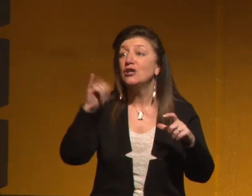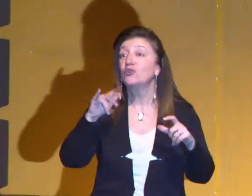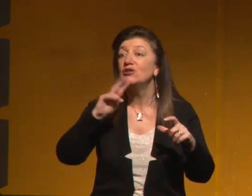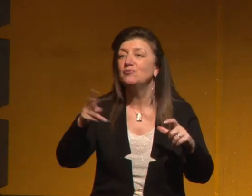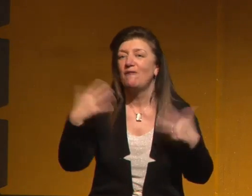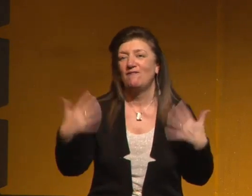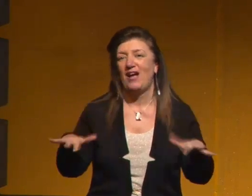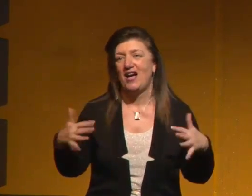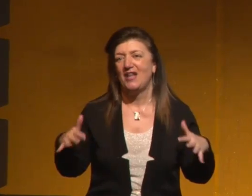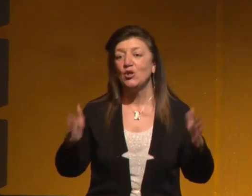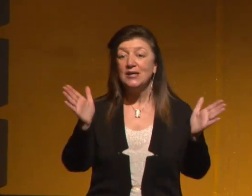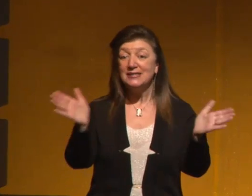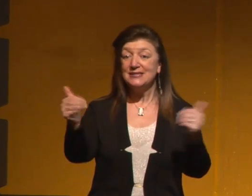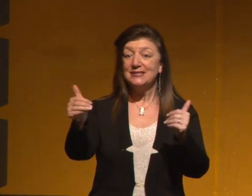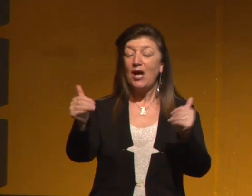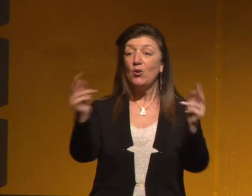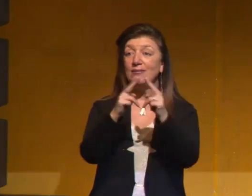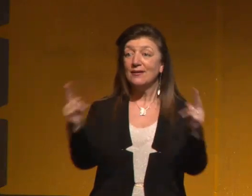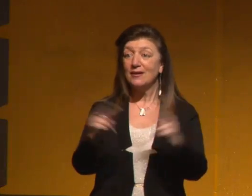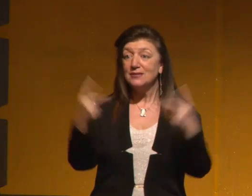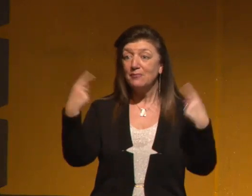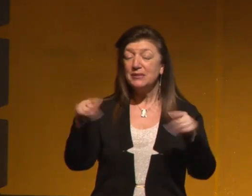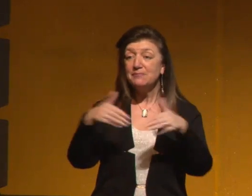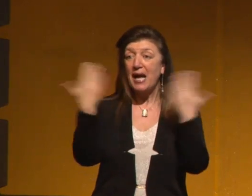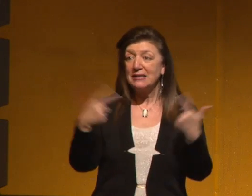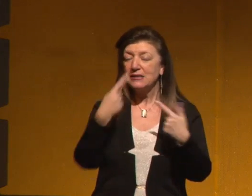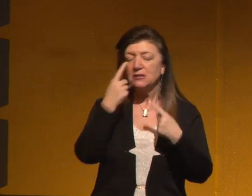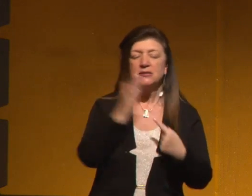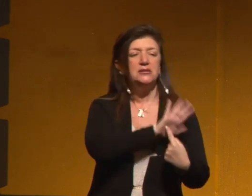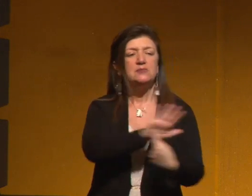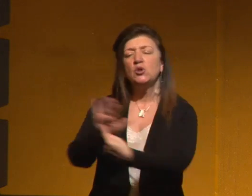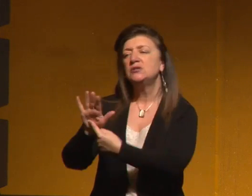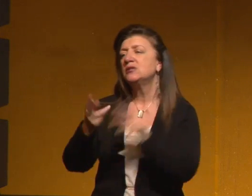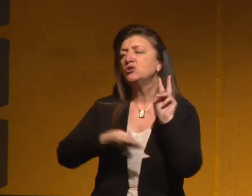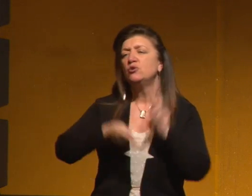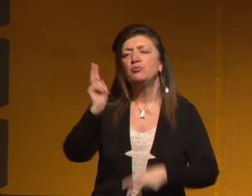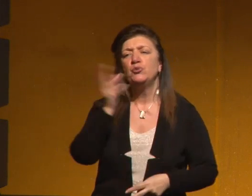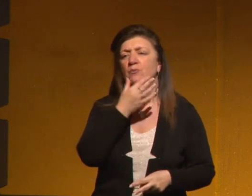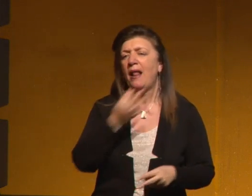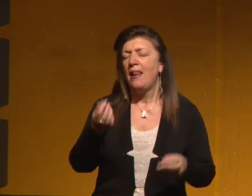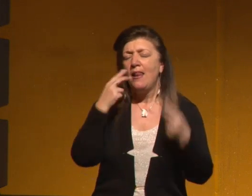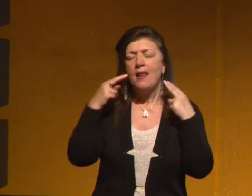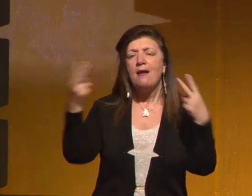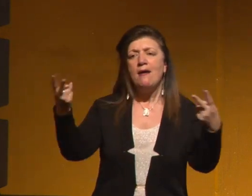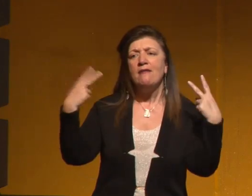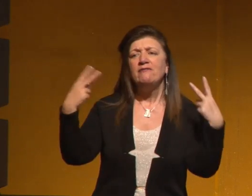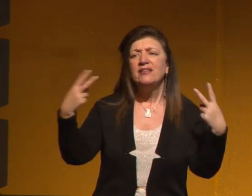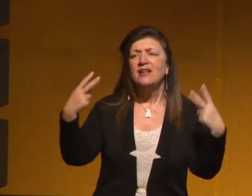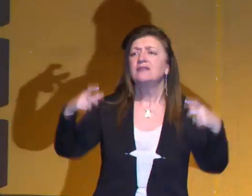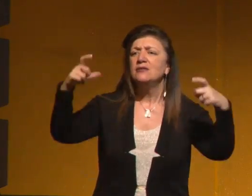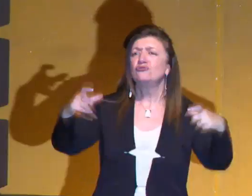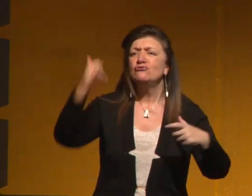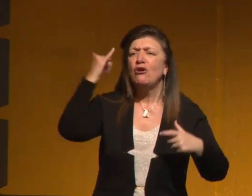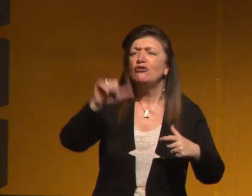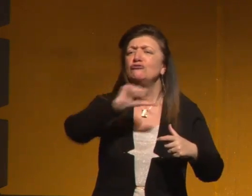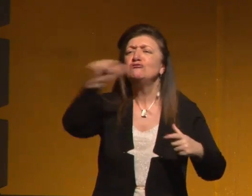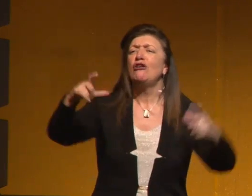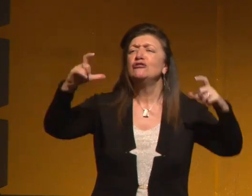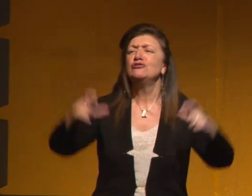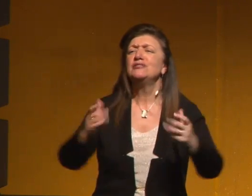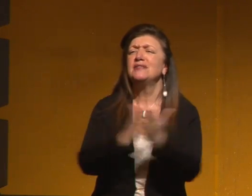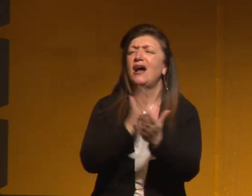salone internazionale che inauguriamo questa mattina la dimostrazione più bella più evidente che torino non è solo la città del libro ma